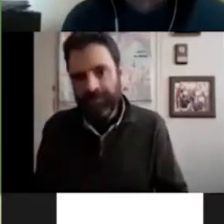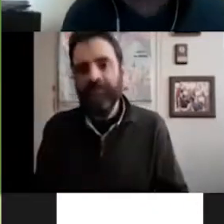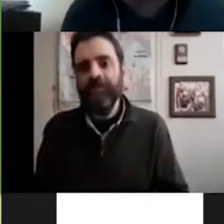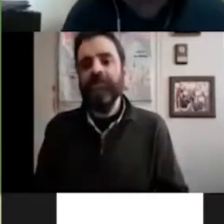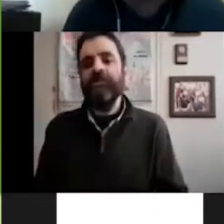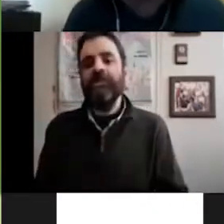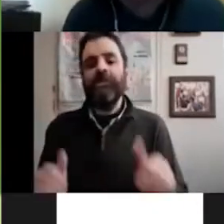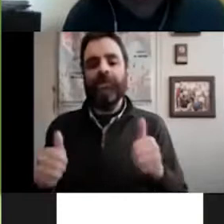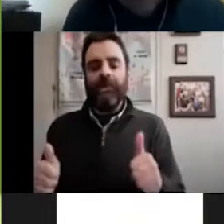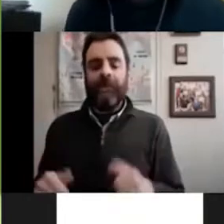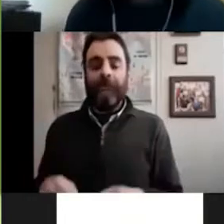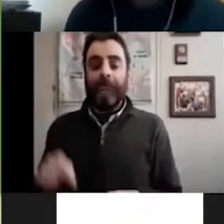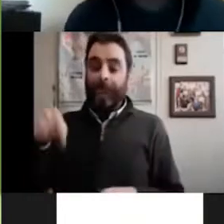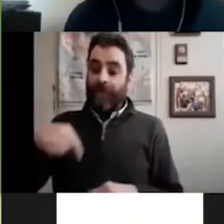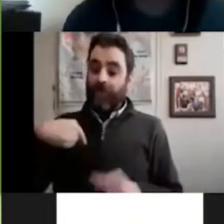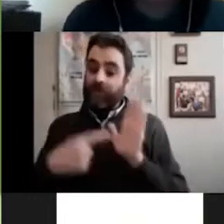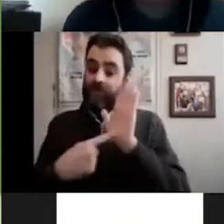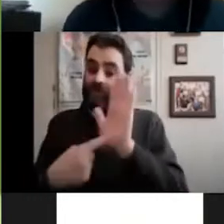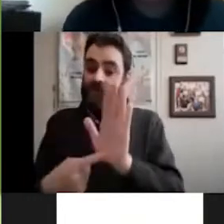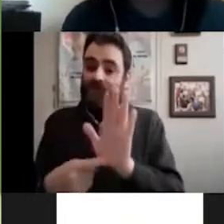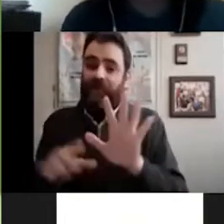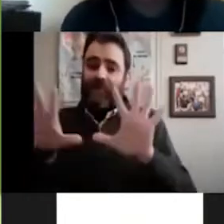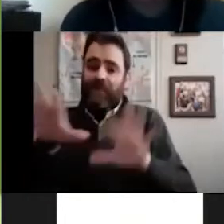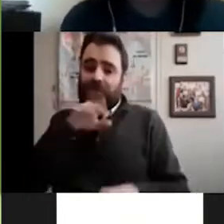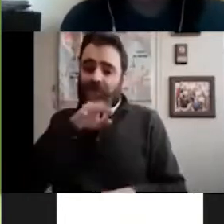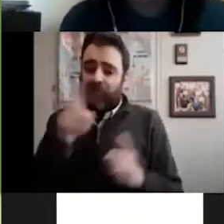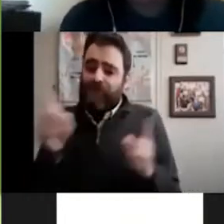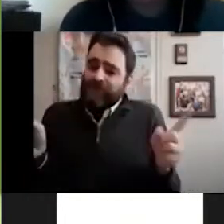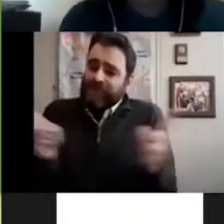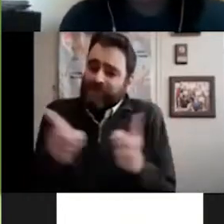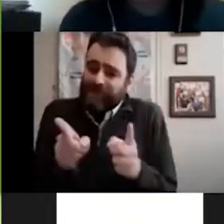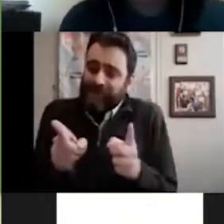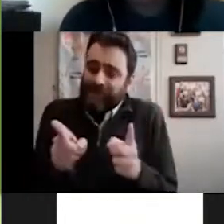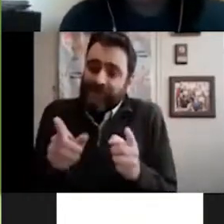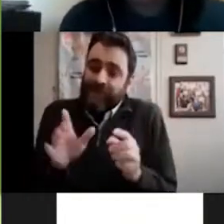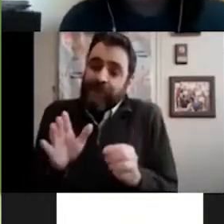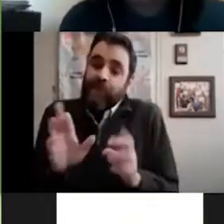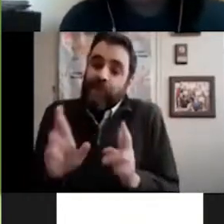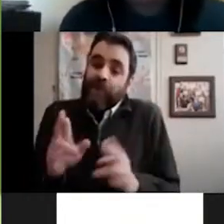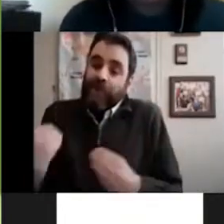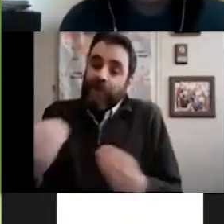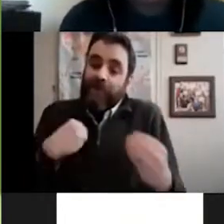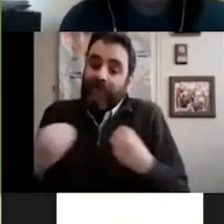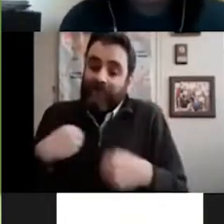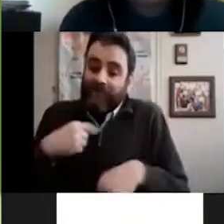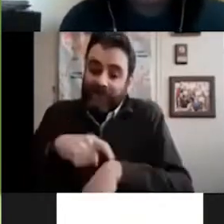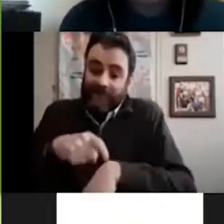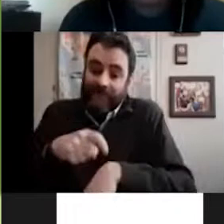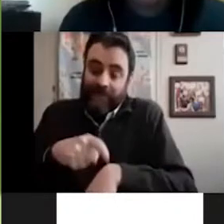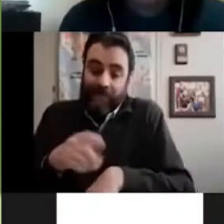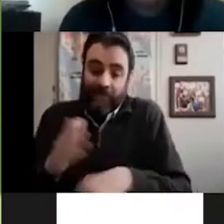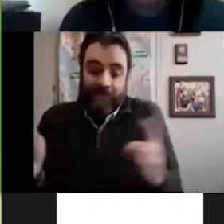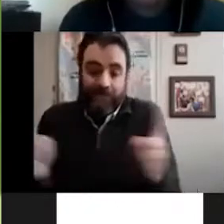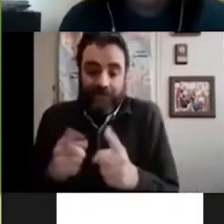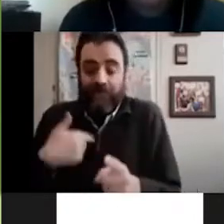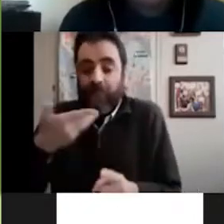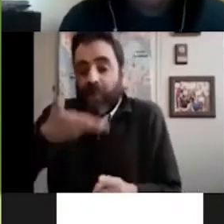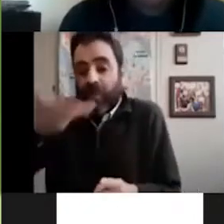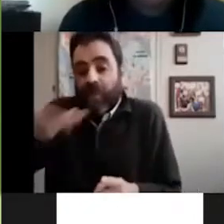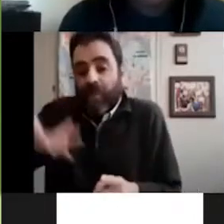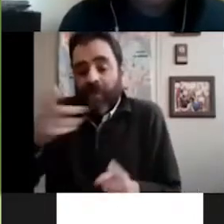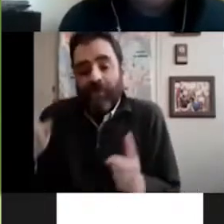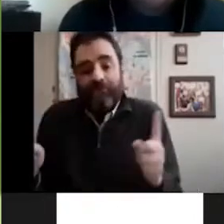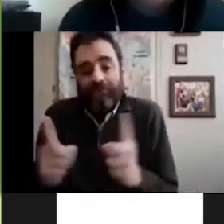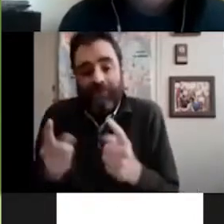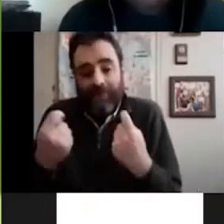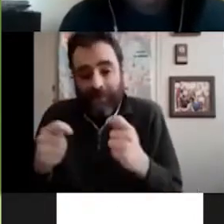Pero ok, hay que pensar positivo. Yo voy a presentarles en 5 minutos, algo breve. Ustedes me avisan